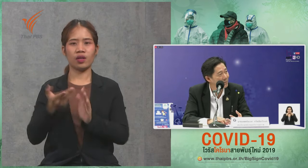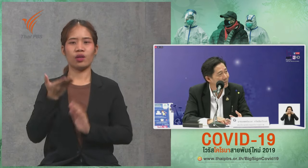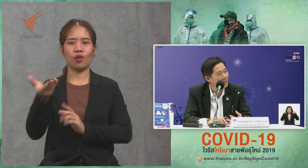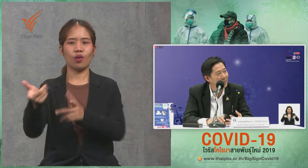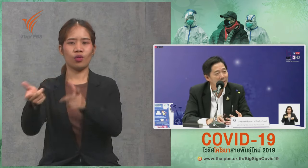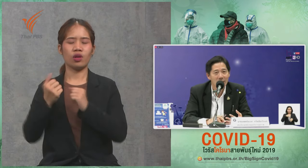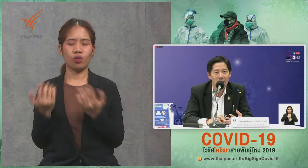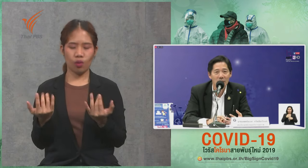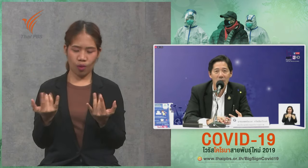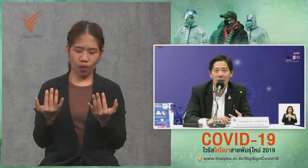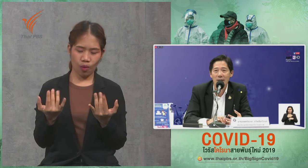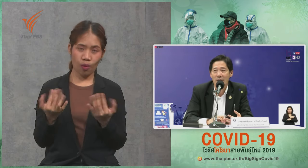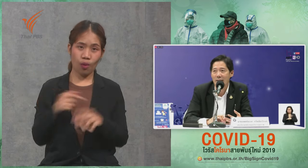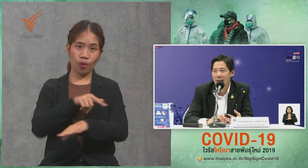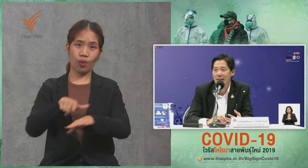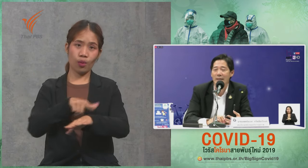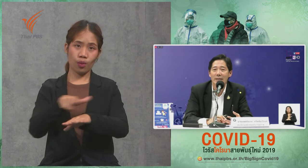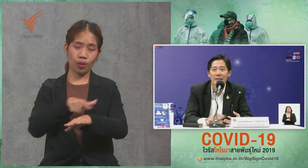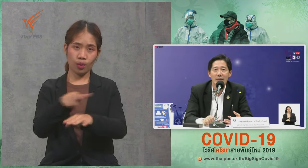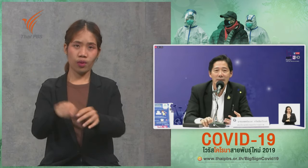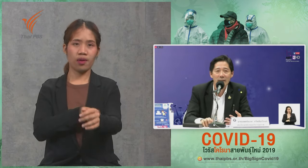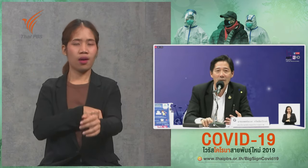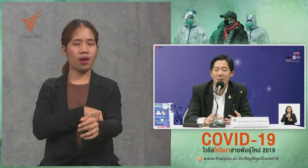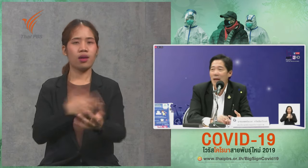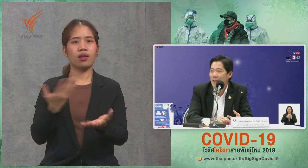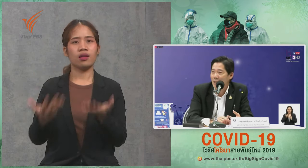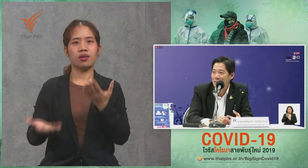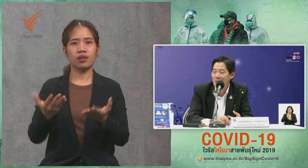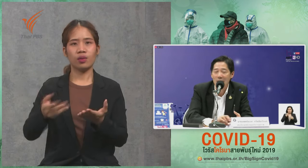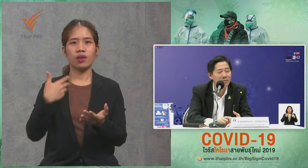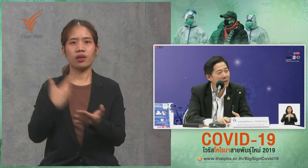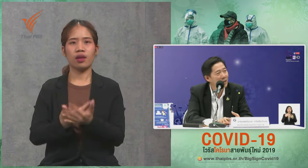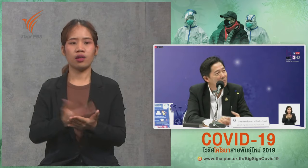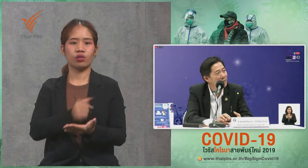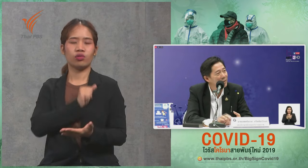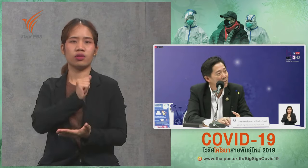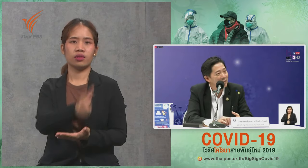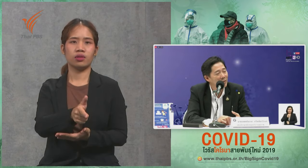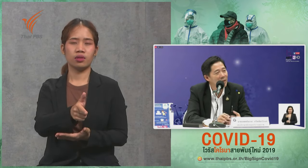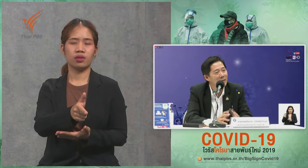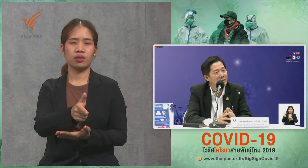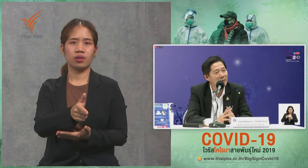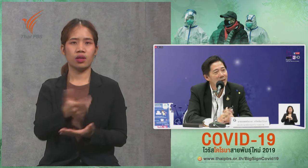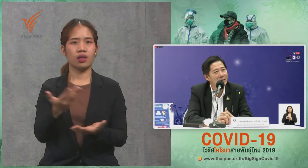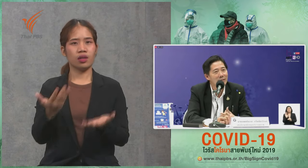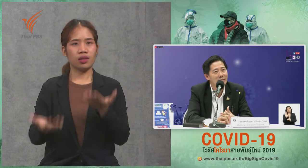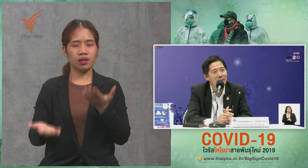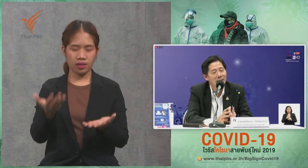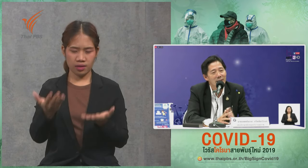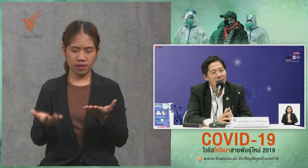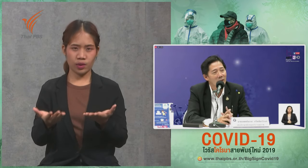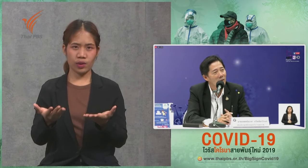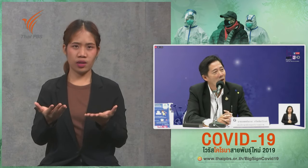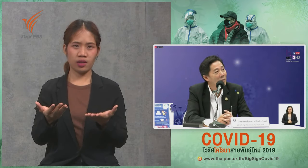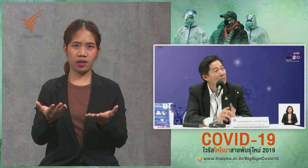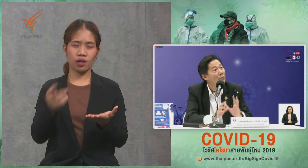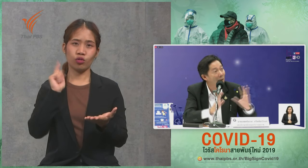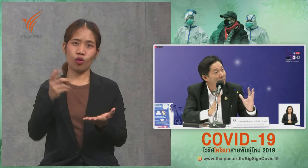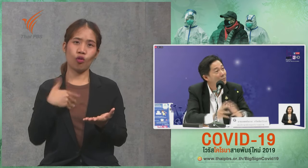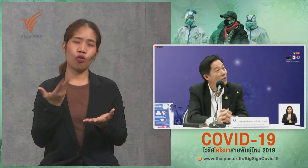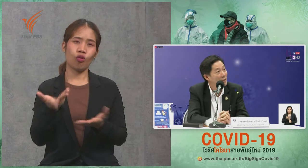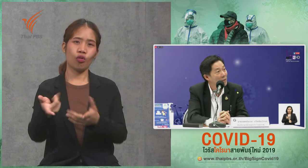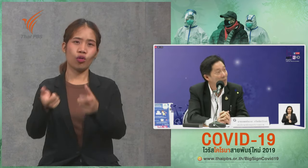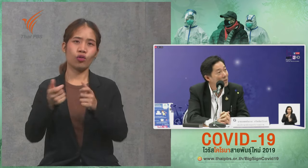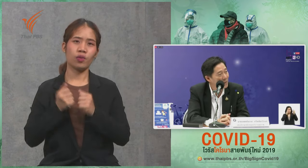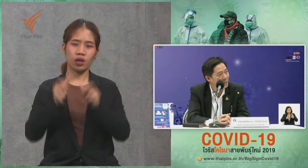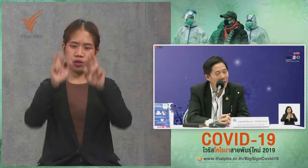านานเรายกเว้นเรื่องที่จะต้องชำระค่าธรรมเนียมนะครับยกเว้นเรื่องของการต้องขออนุมัติแ